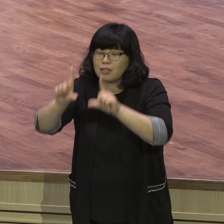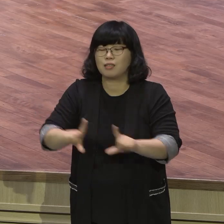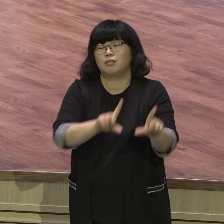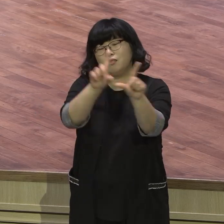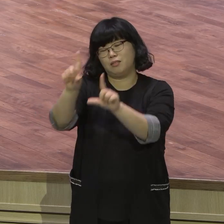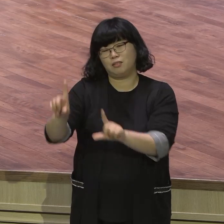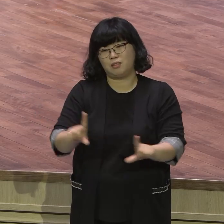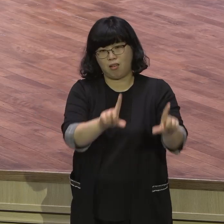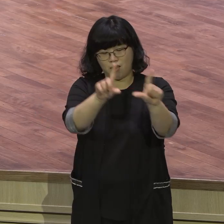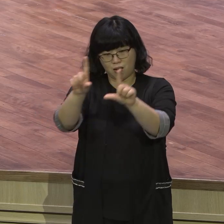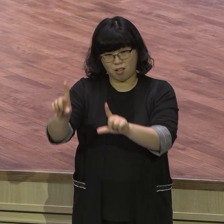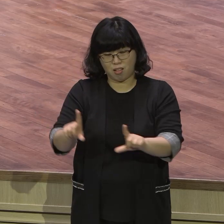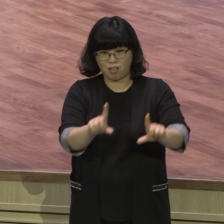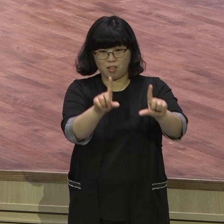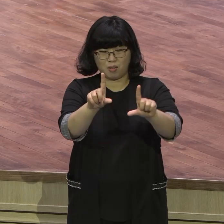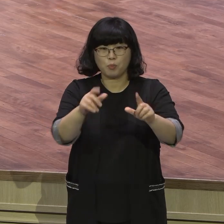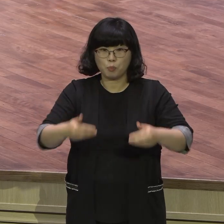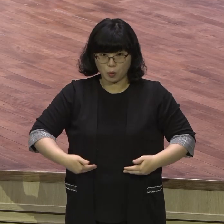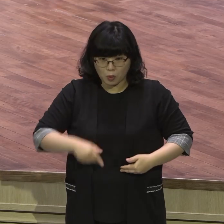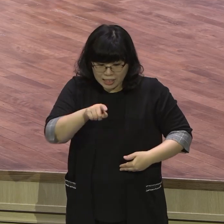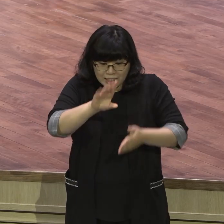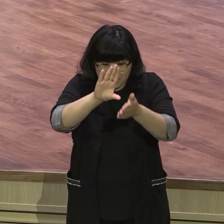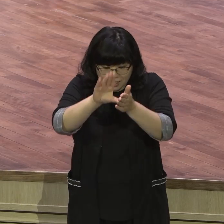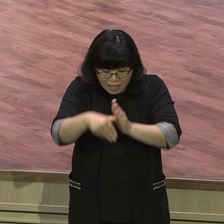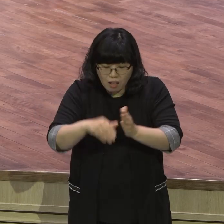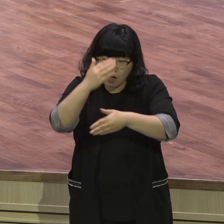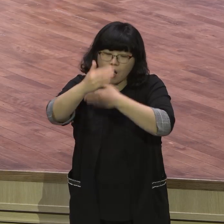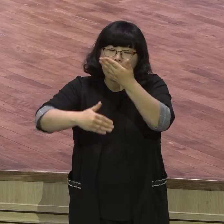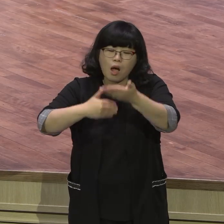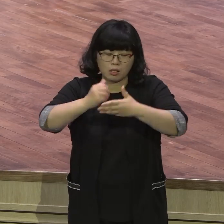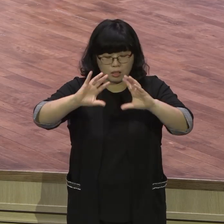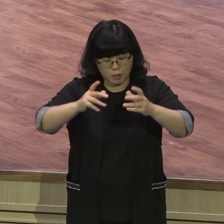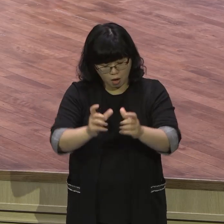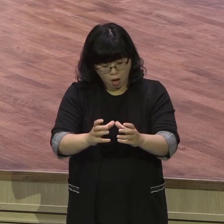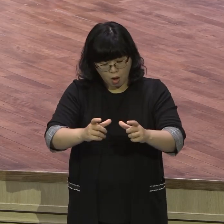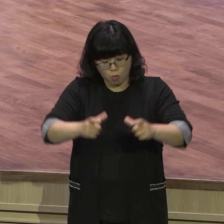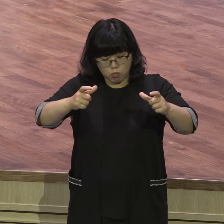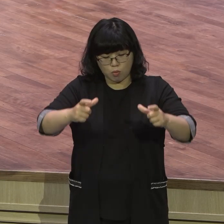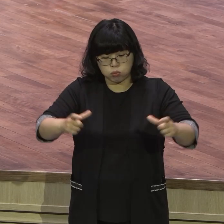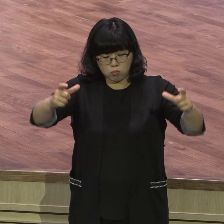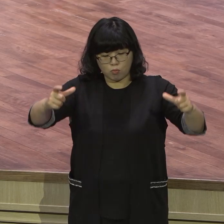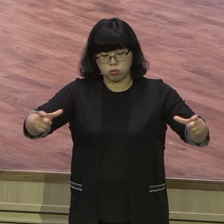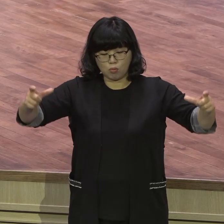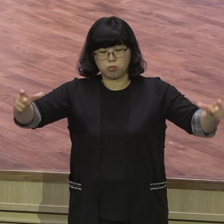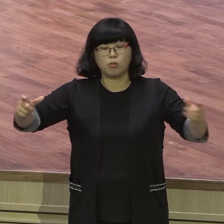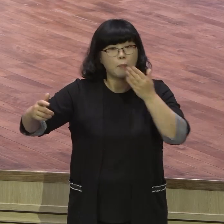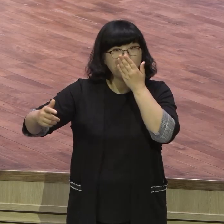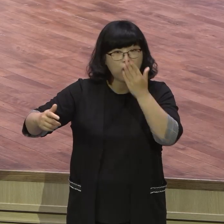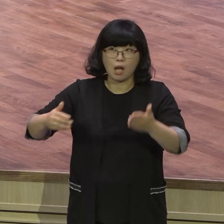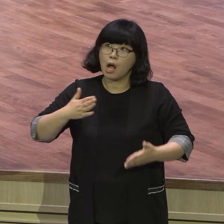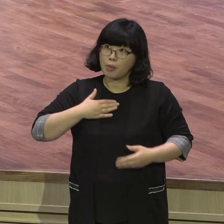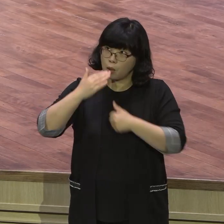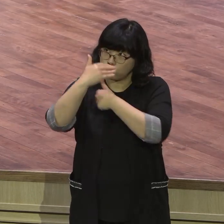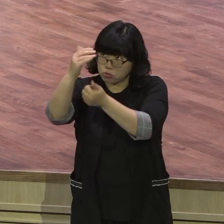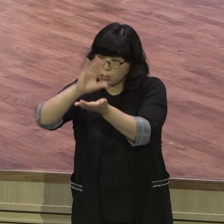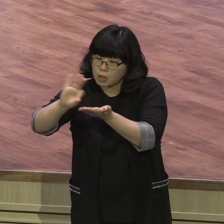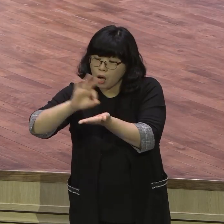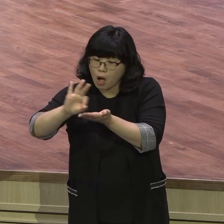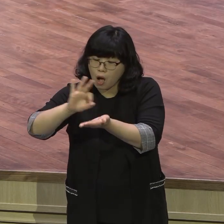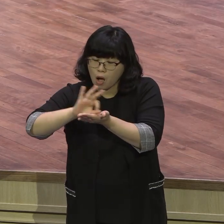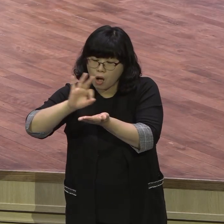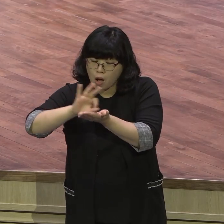이 사람들을 통해서 하나님 말을 확장하는 거예요 어떻게 하나님 말을 확장하는 게 많으냐 복음 치유와